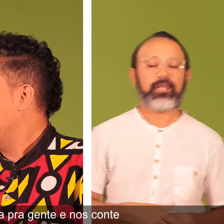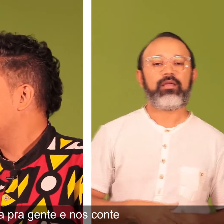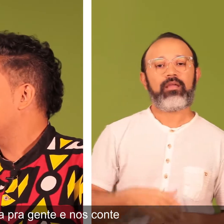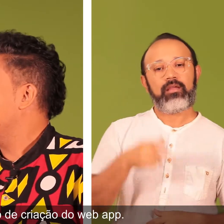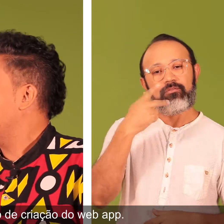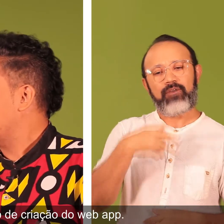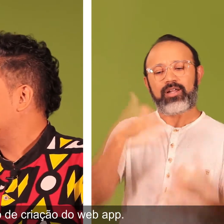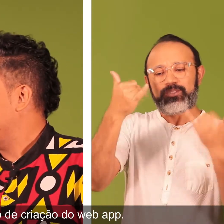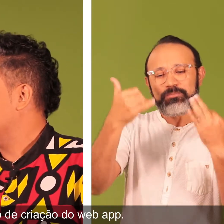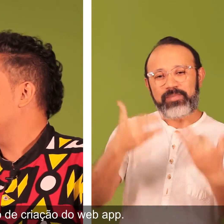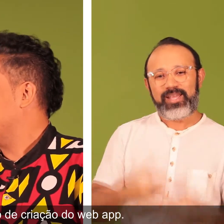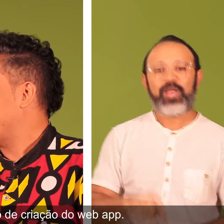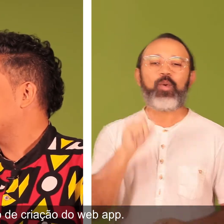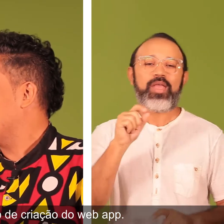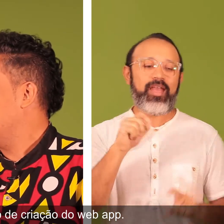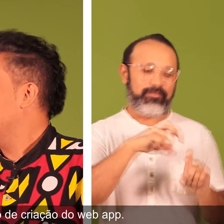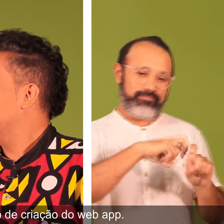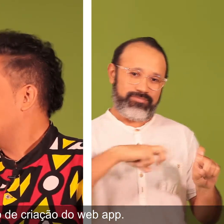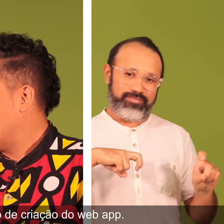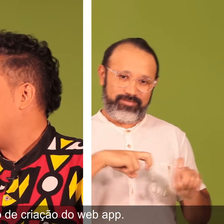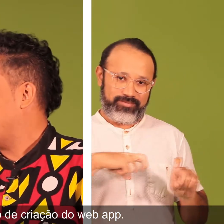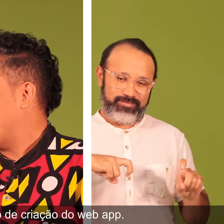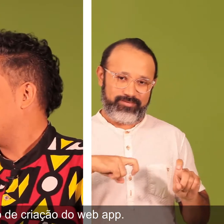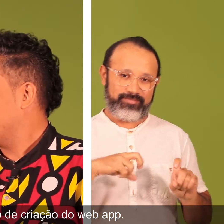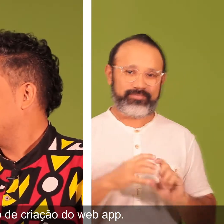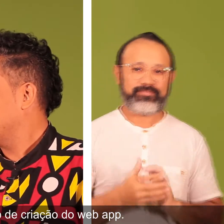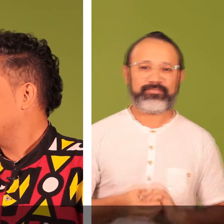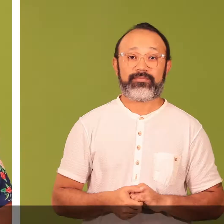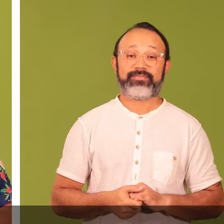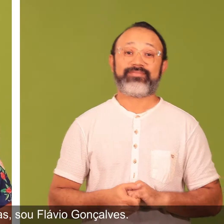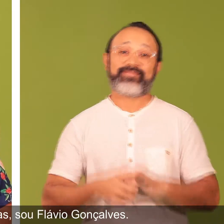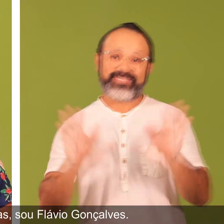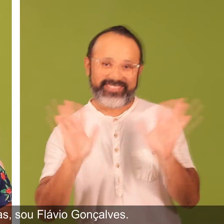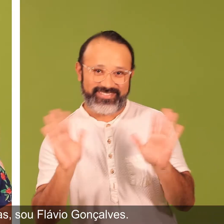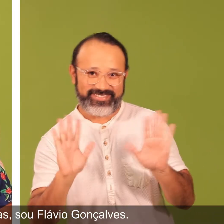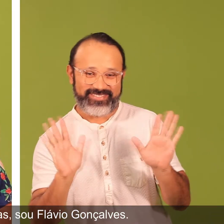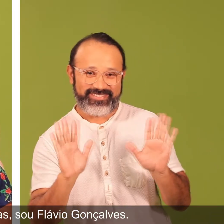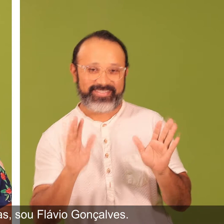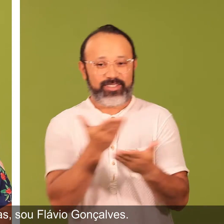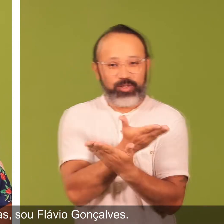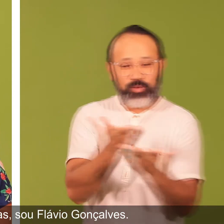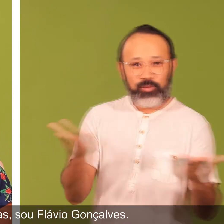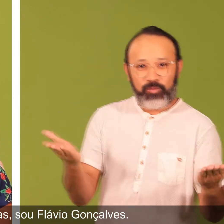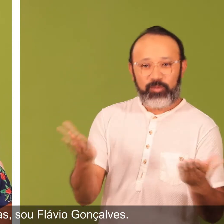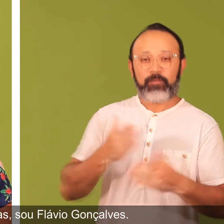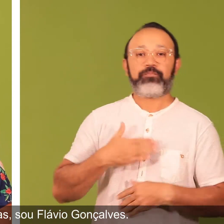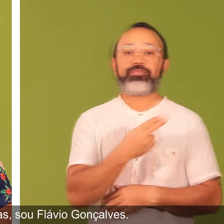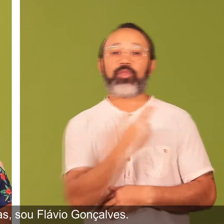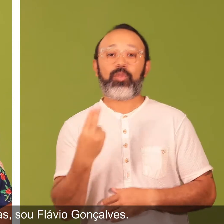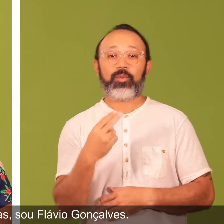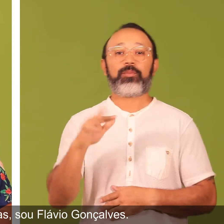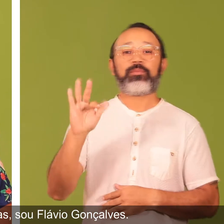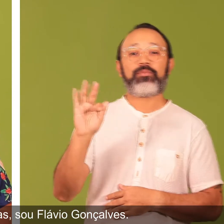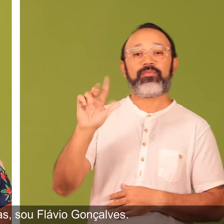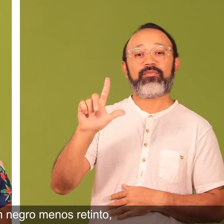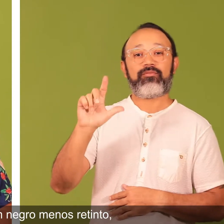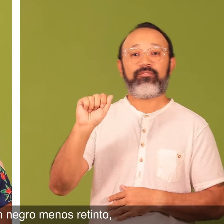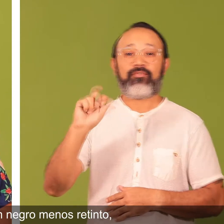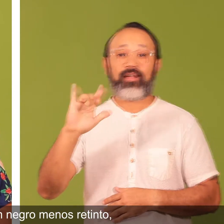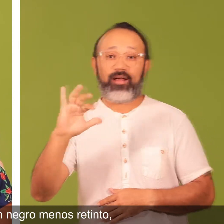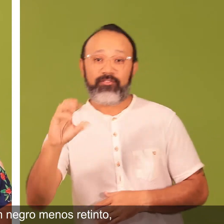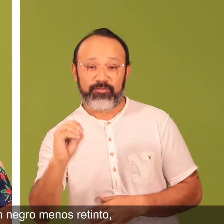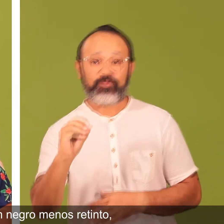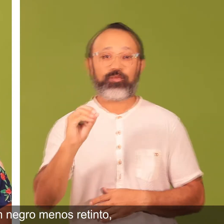gente e nos conte sobre o processo de criação do Web Olá a todos e todas sou Flávio Gonçalves